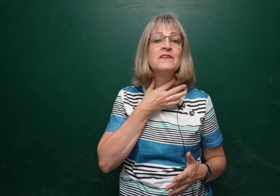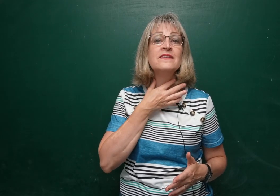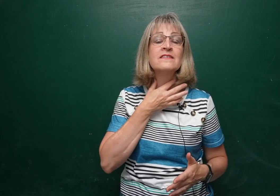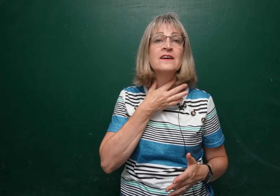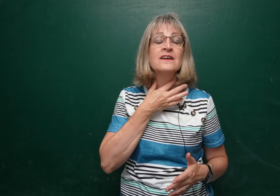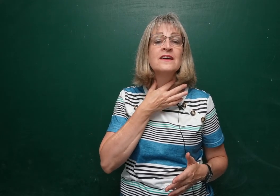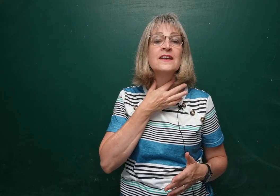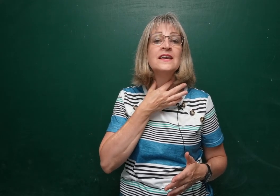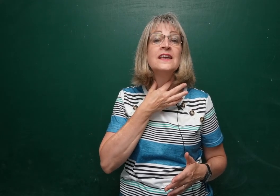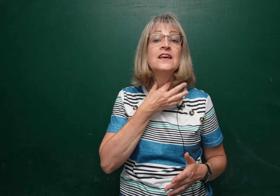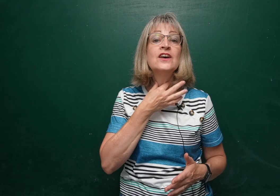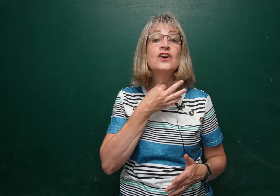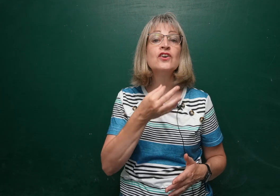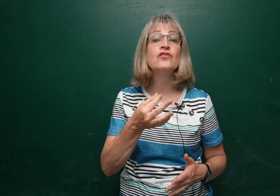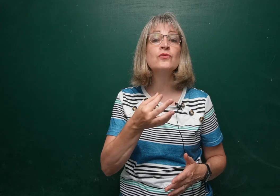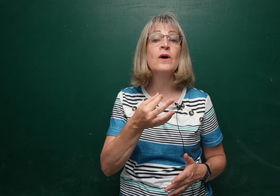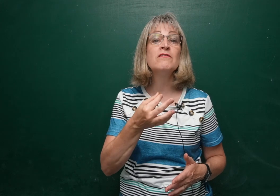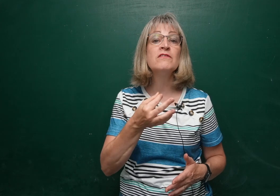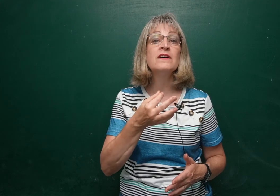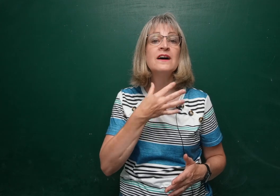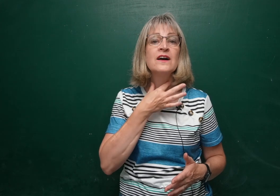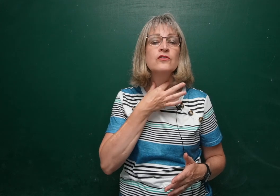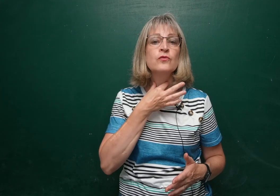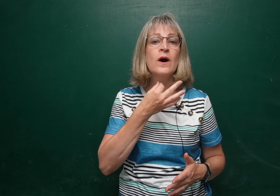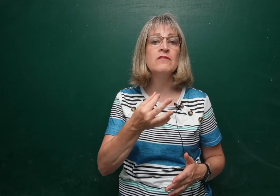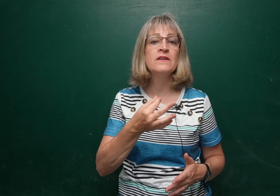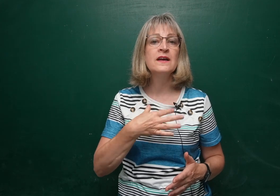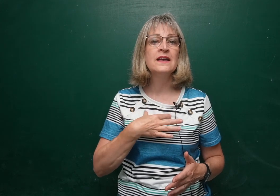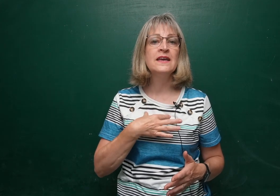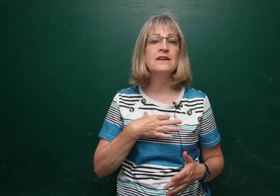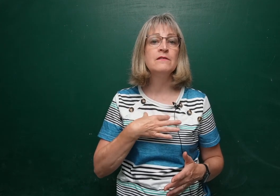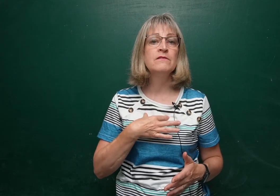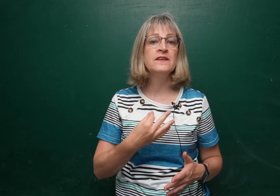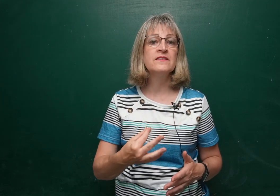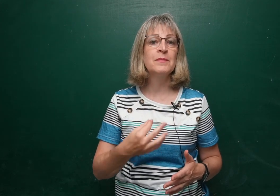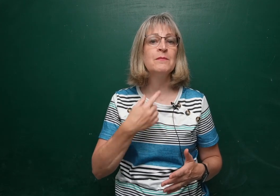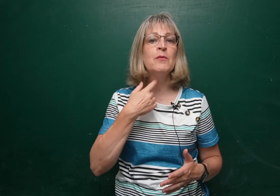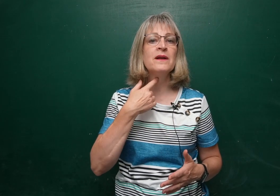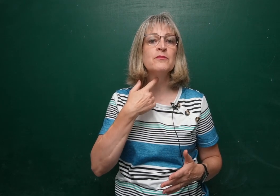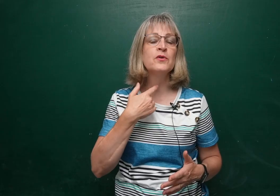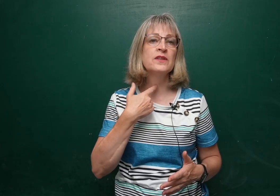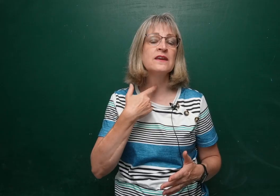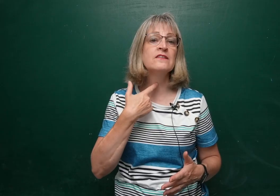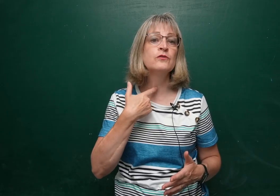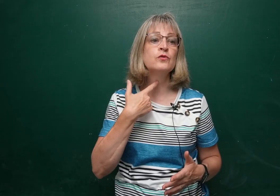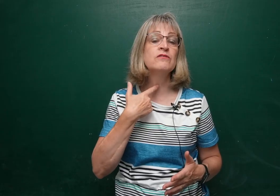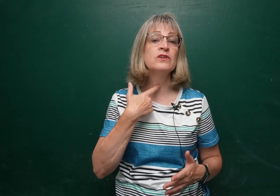fils et soif. Hein, soif et fils. C'est pas le même emplacement. Il y en a un qui se situe au niveau de la